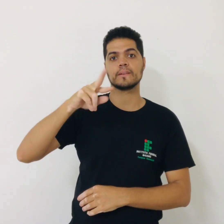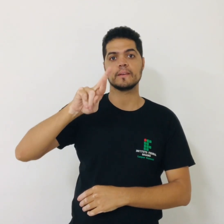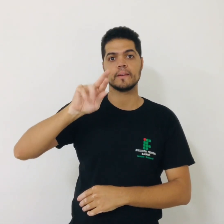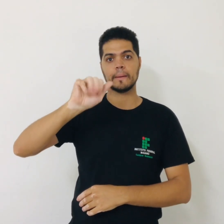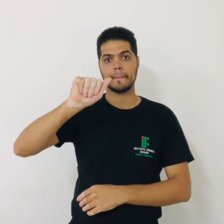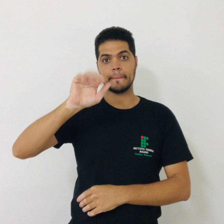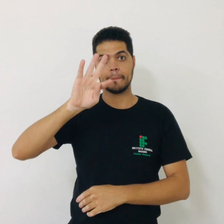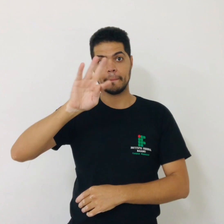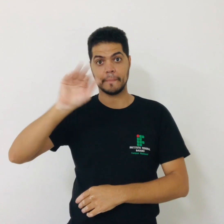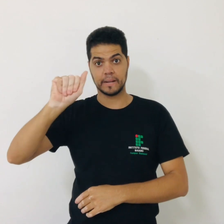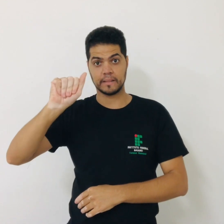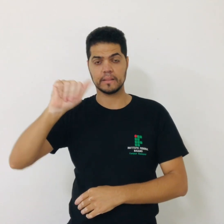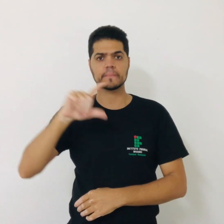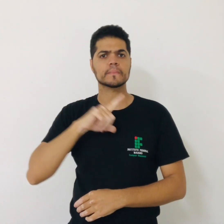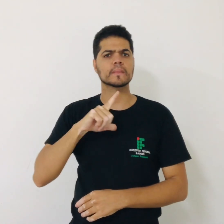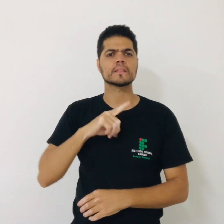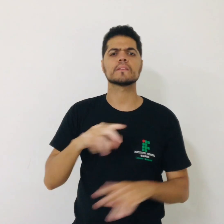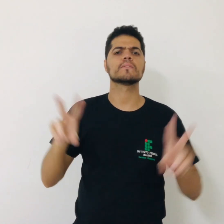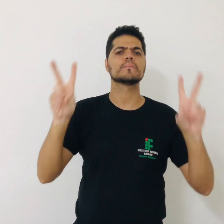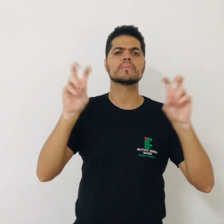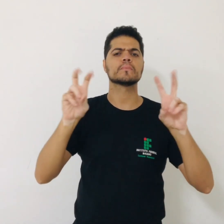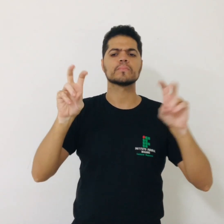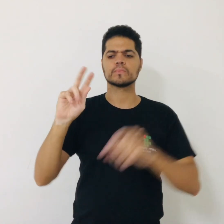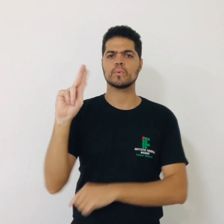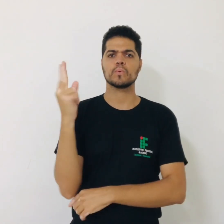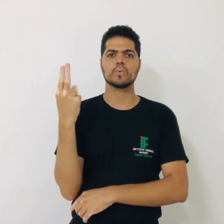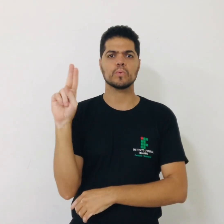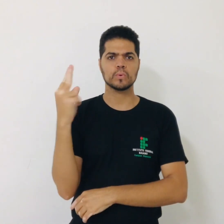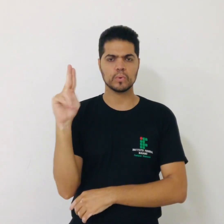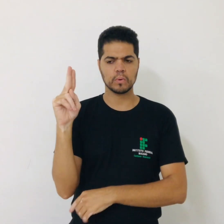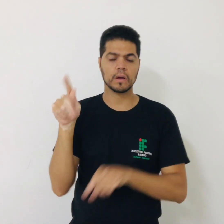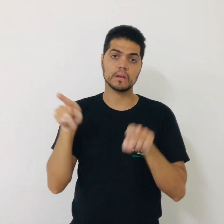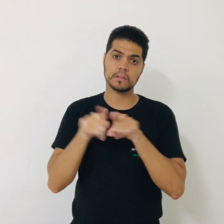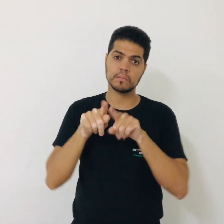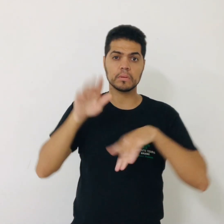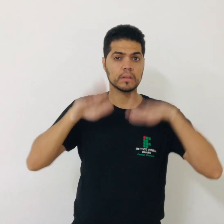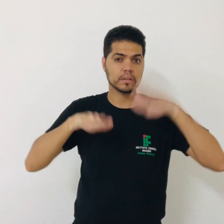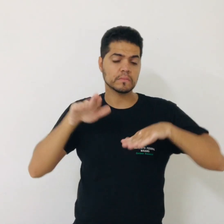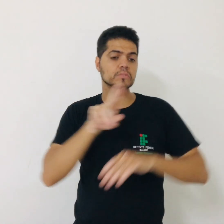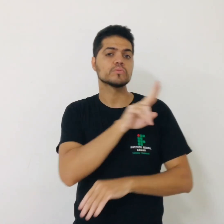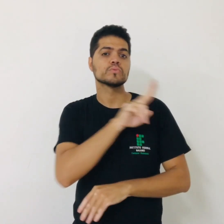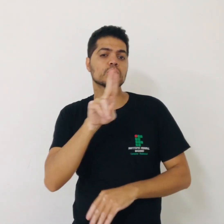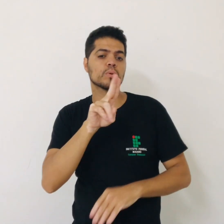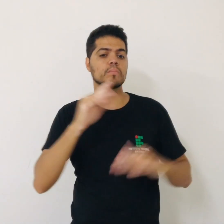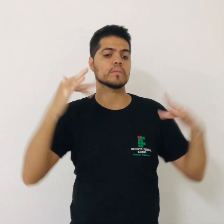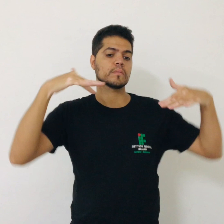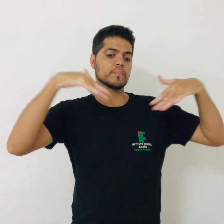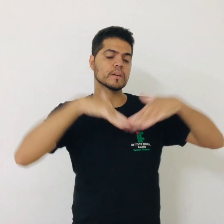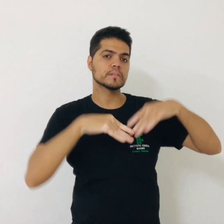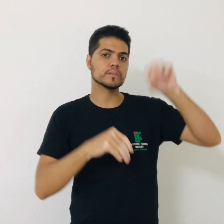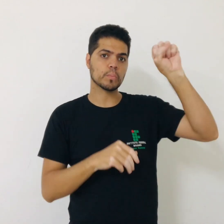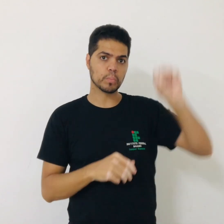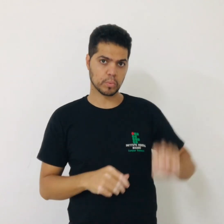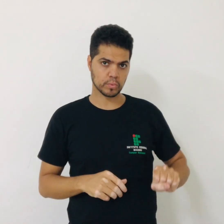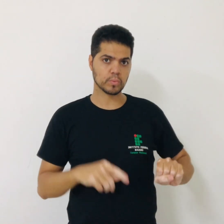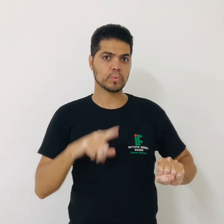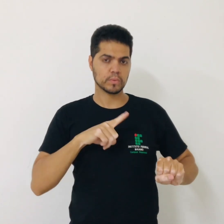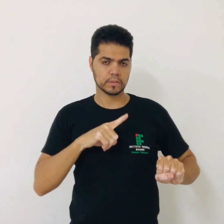Bacia do Uruguai. Você também pode encontrar o nome de Bacia do Sul, pois é a nossa formação